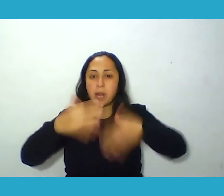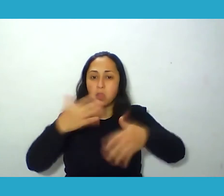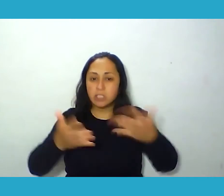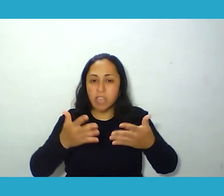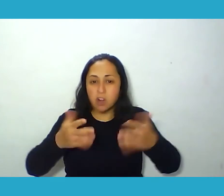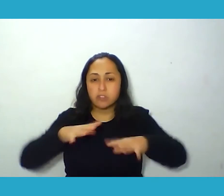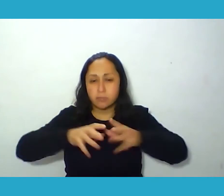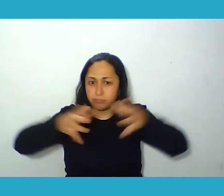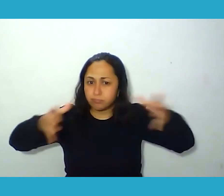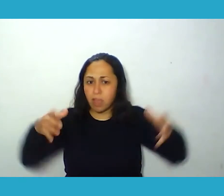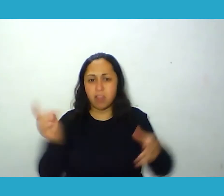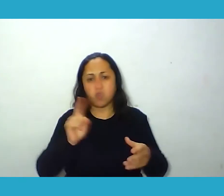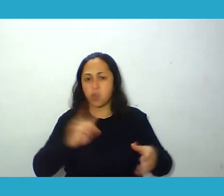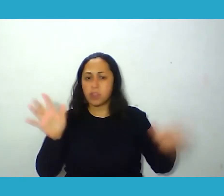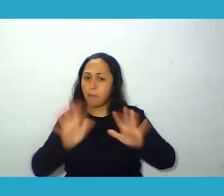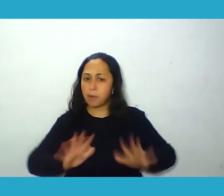desarrollo demográfico.